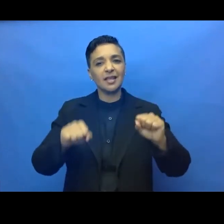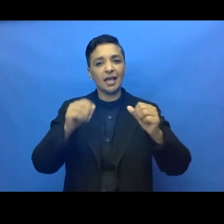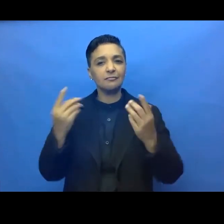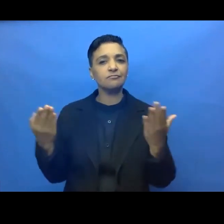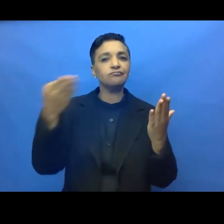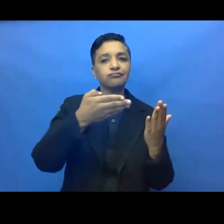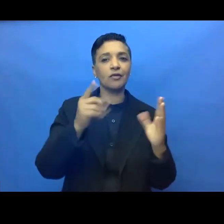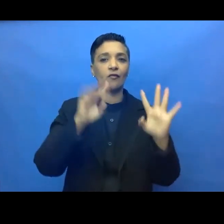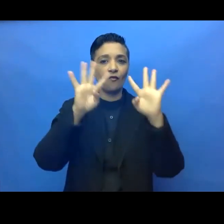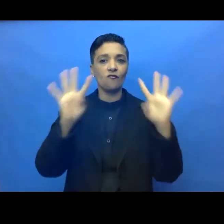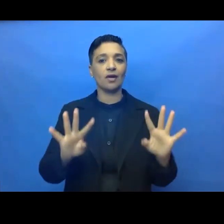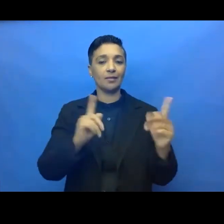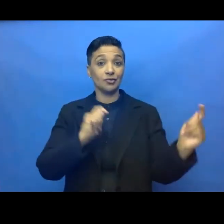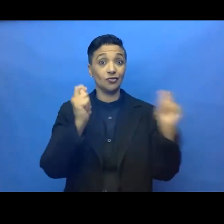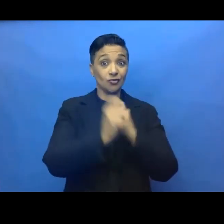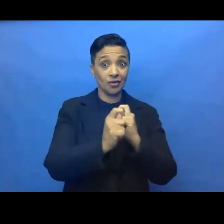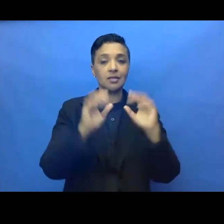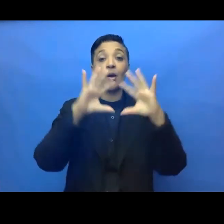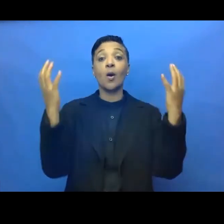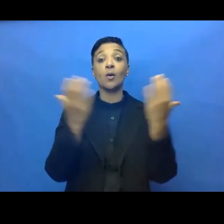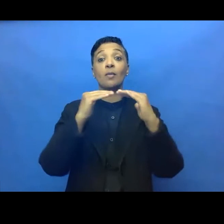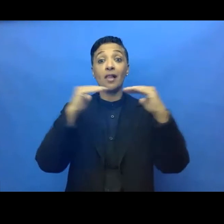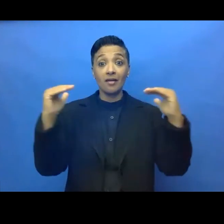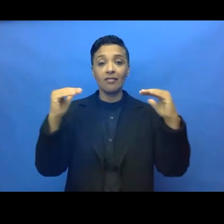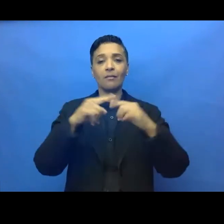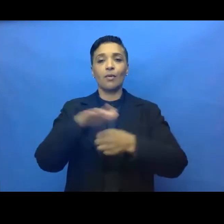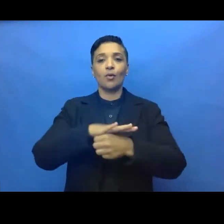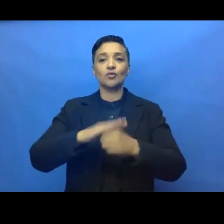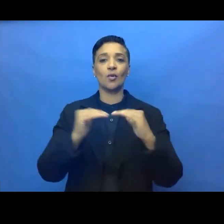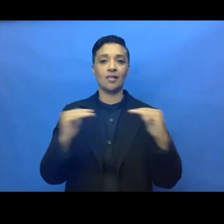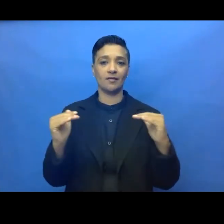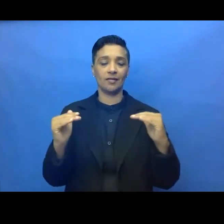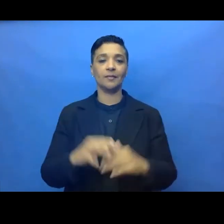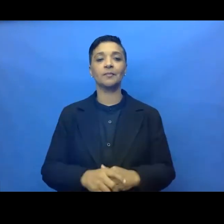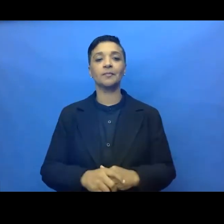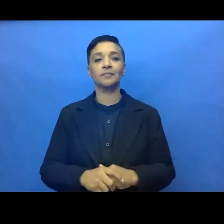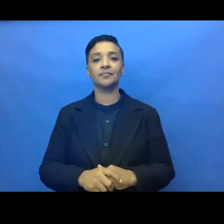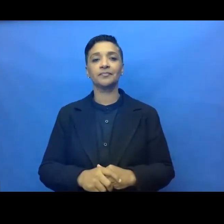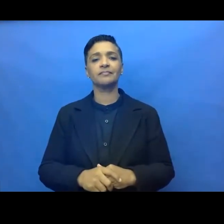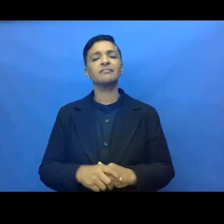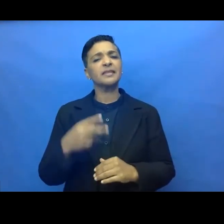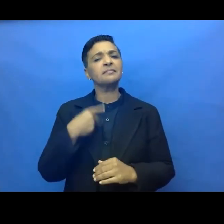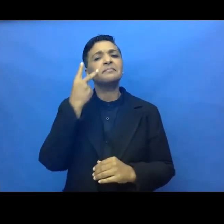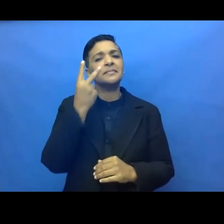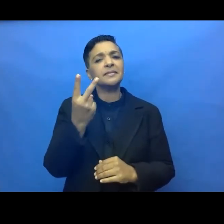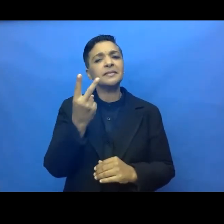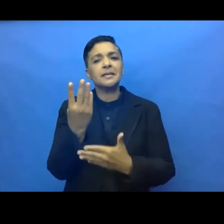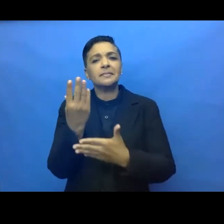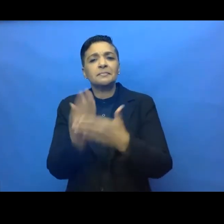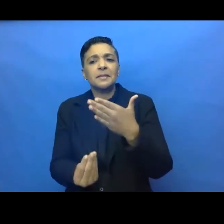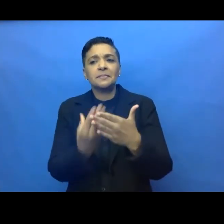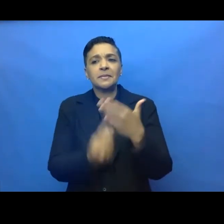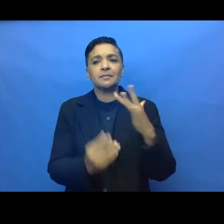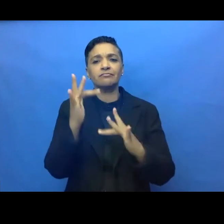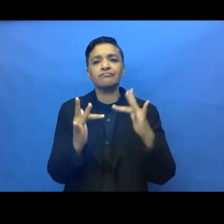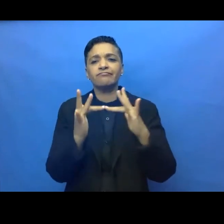privées qui travaillent sur la justice climatique au niveau international et au niveau local.